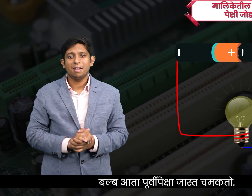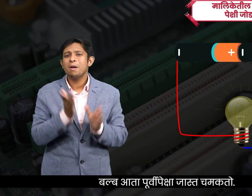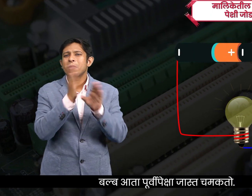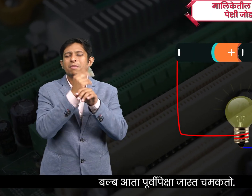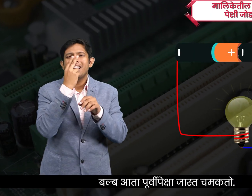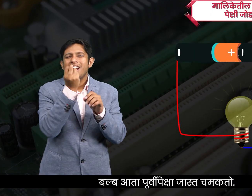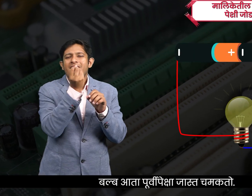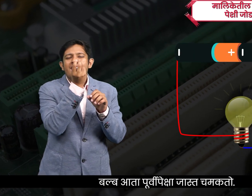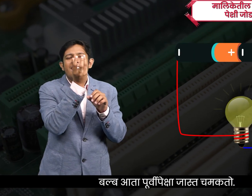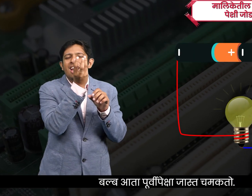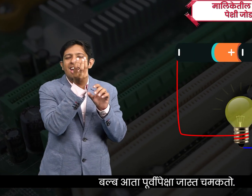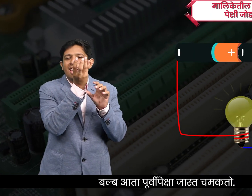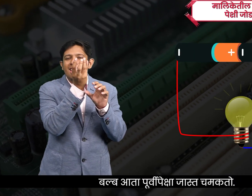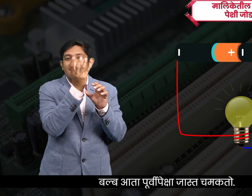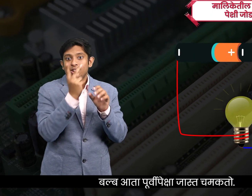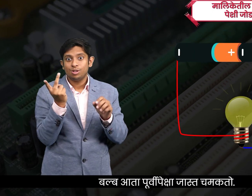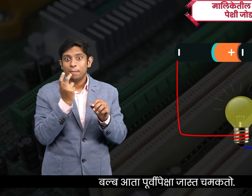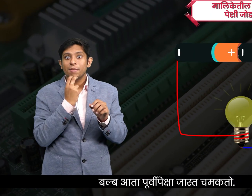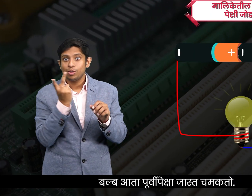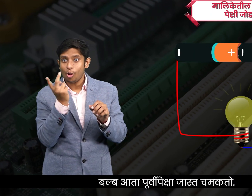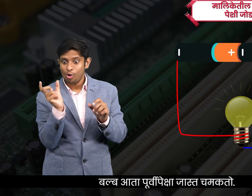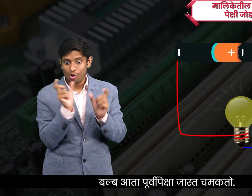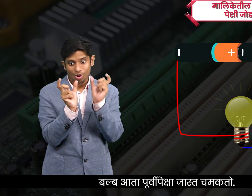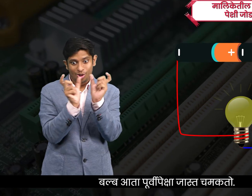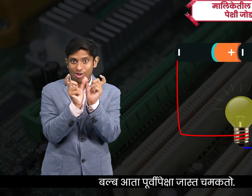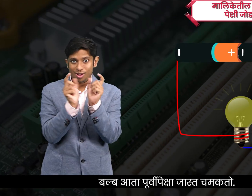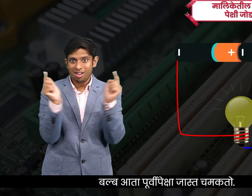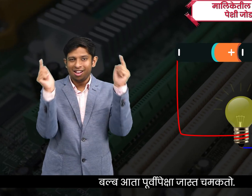बल्ब आता पूर्वीपेक्षा जास्त चमकतो.